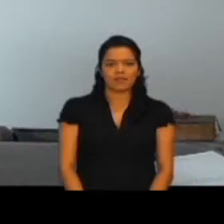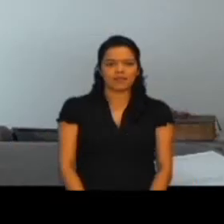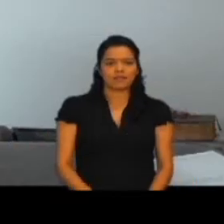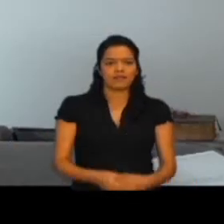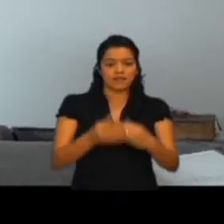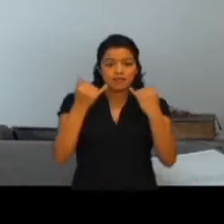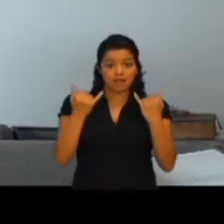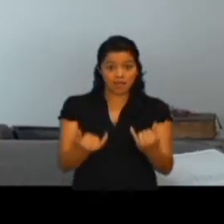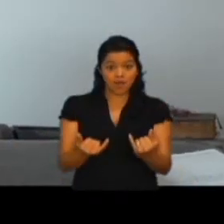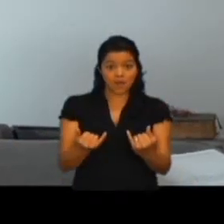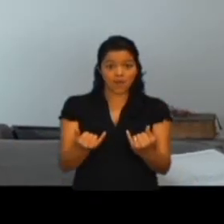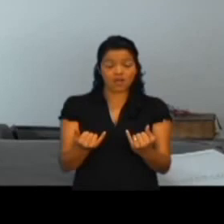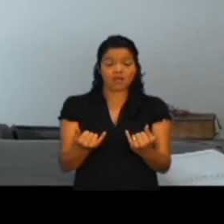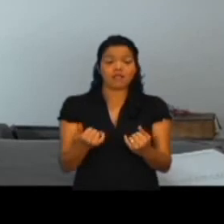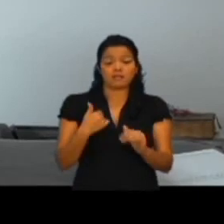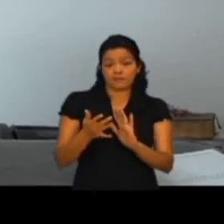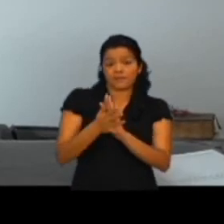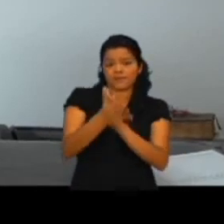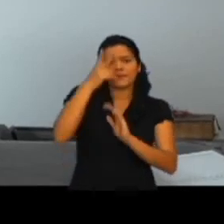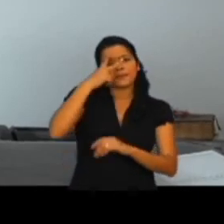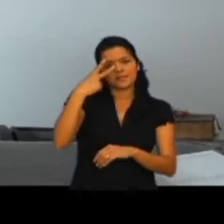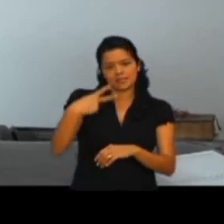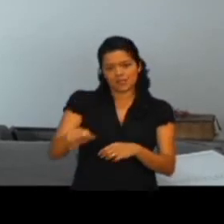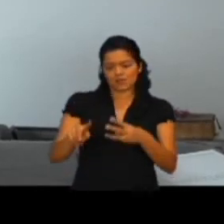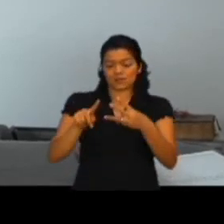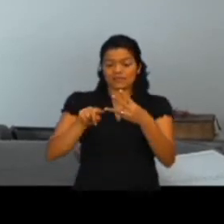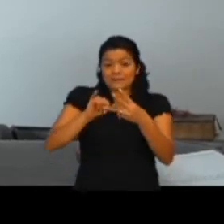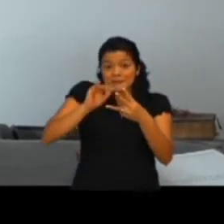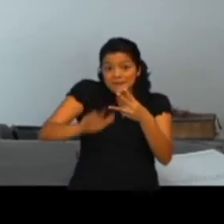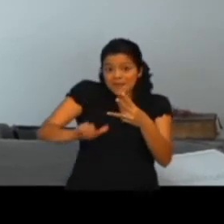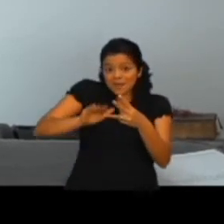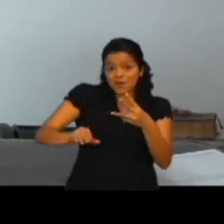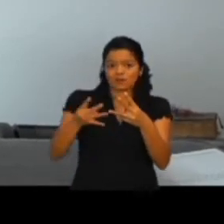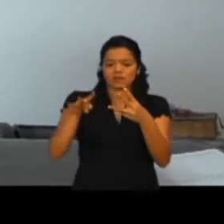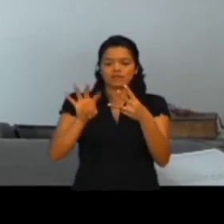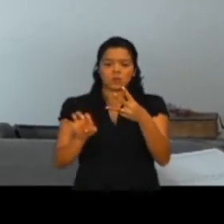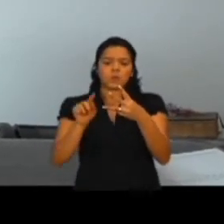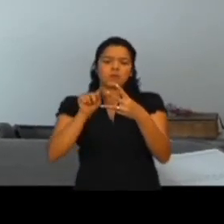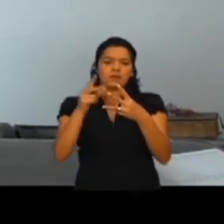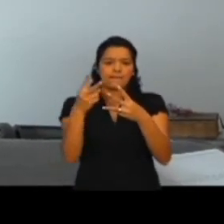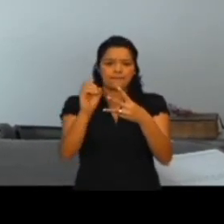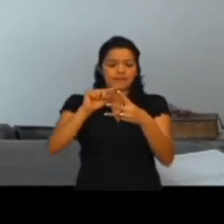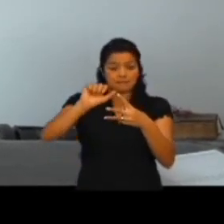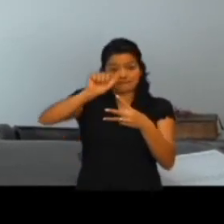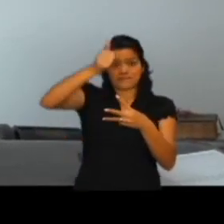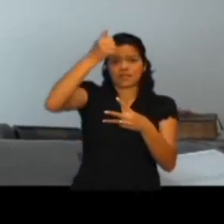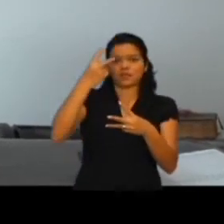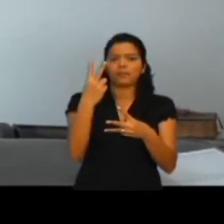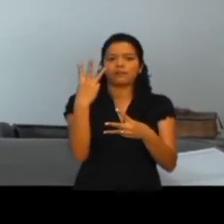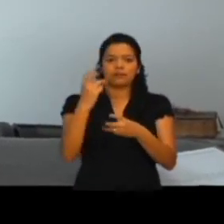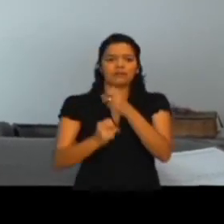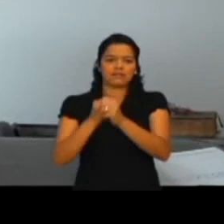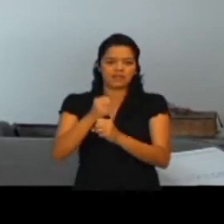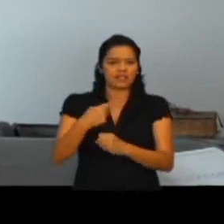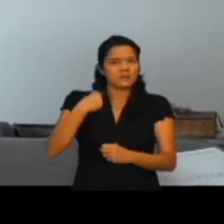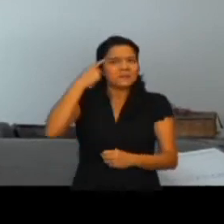Mis hijos hoy tienen, el menor tiene 19, la siguiente, la de medio tiene 20 y la mayor